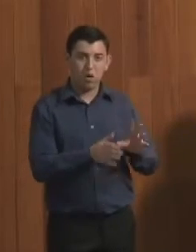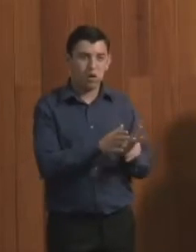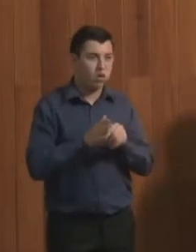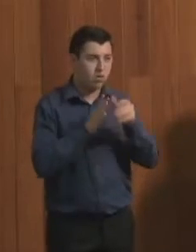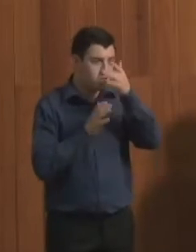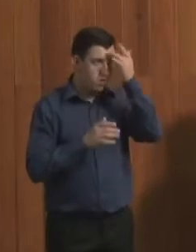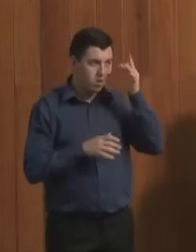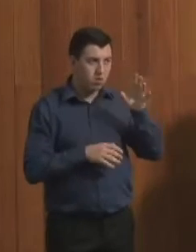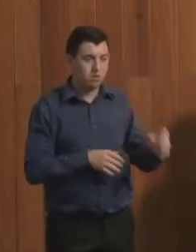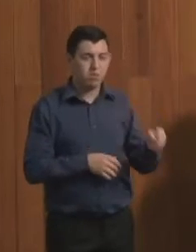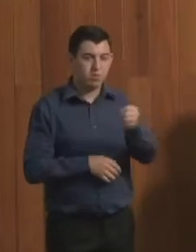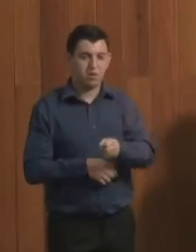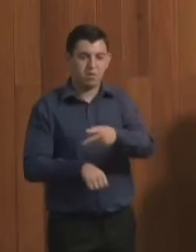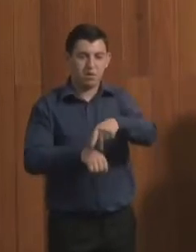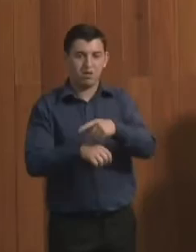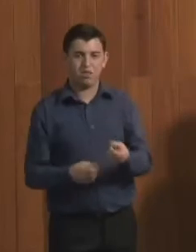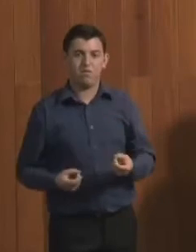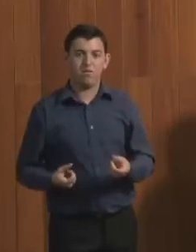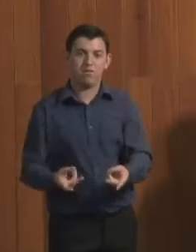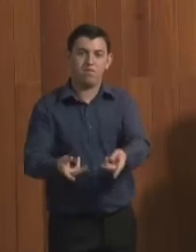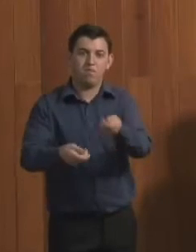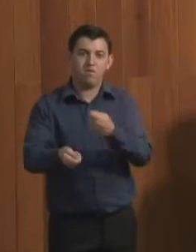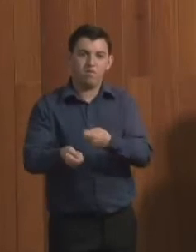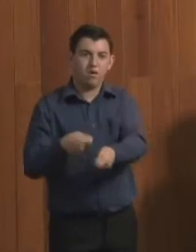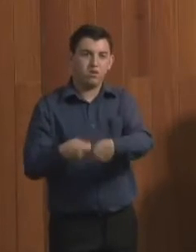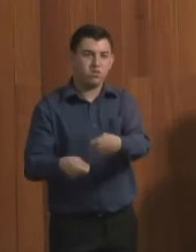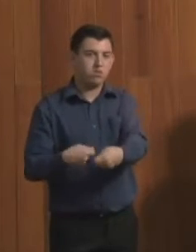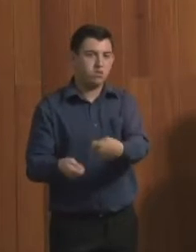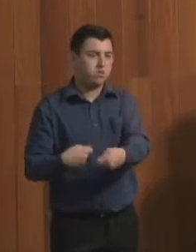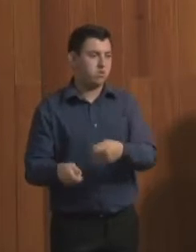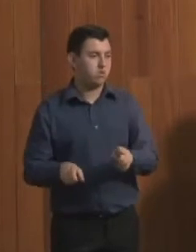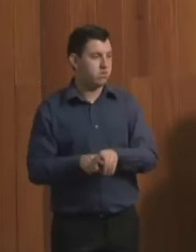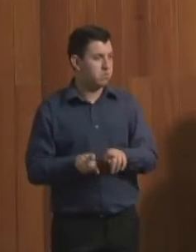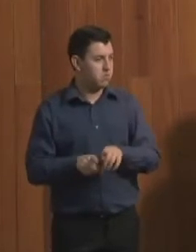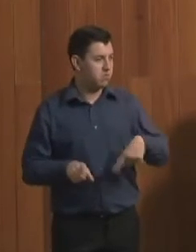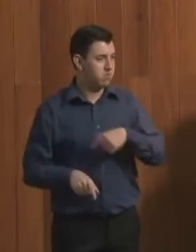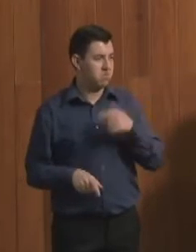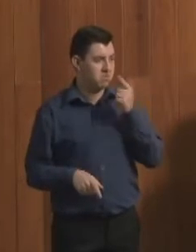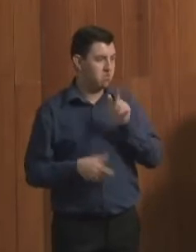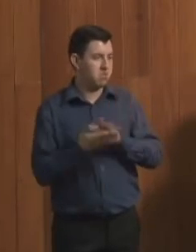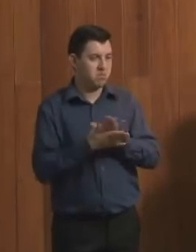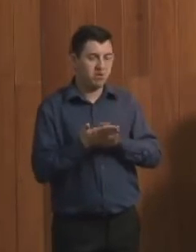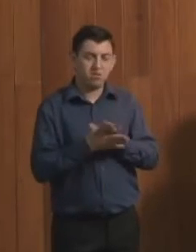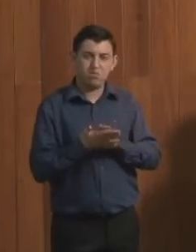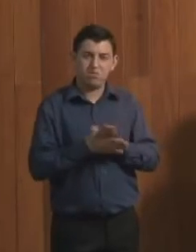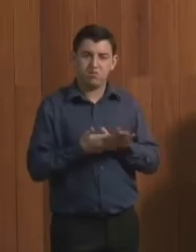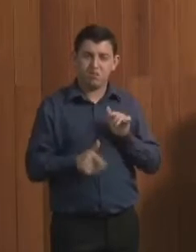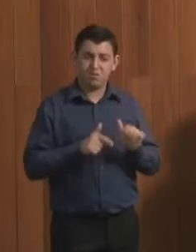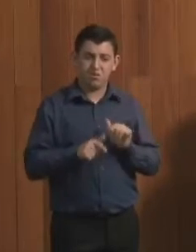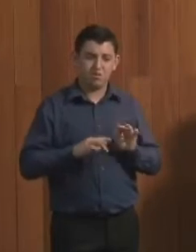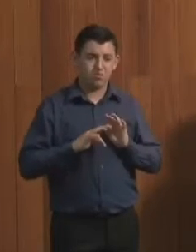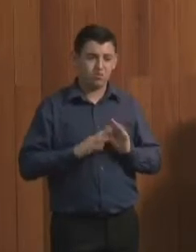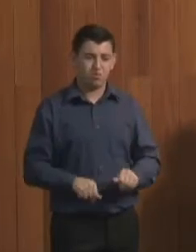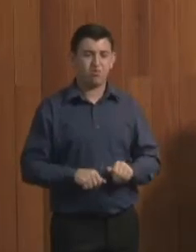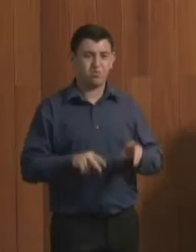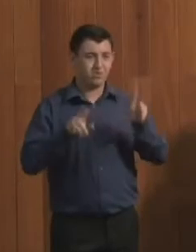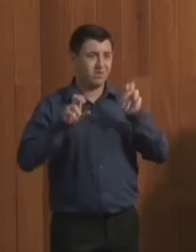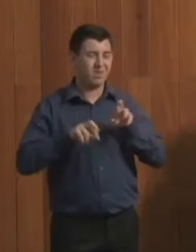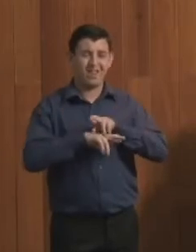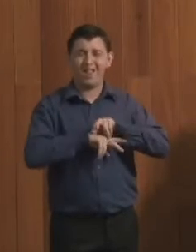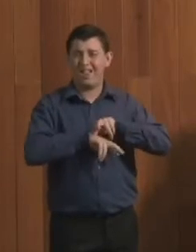Pessoas Desaparecidas. Na verdade, a gente não conseguiu lidar com todos esses temas, porque foram temas